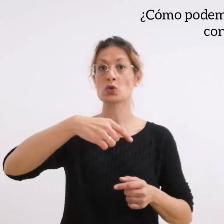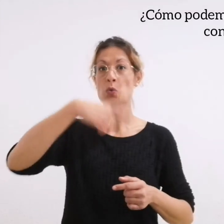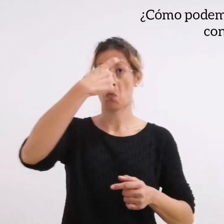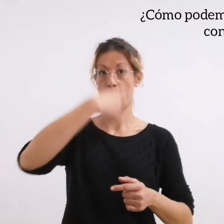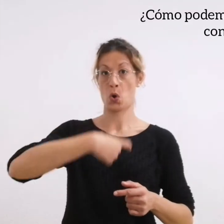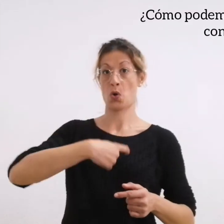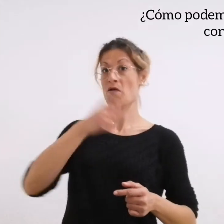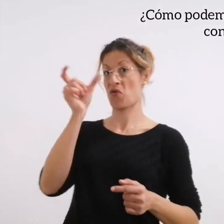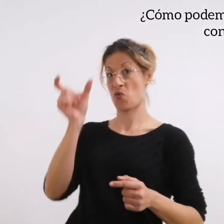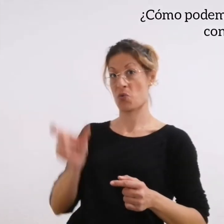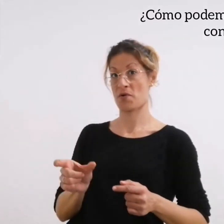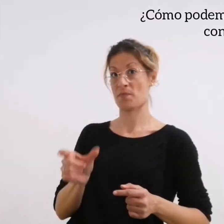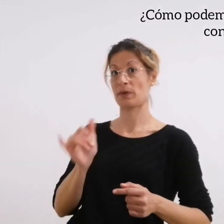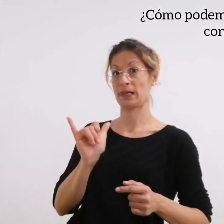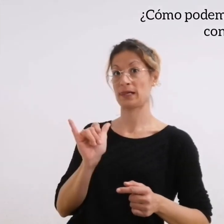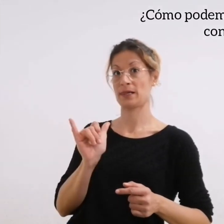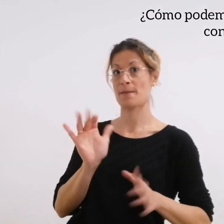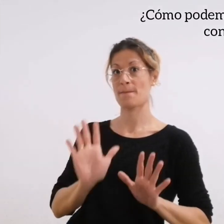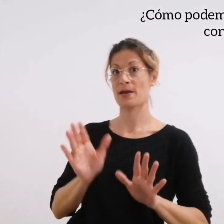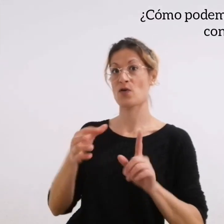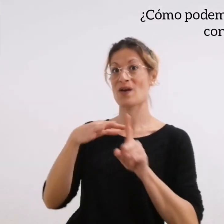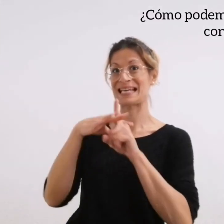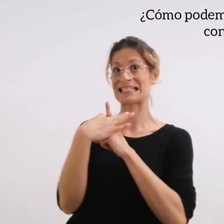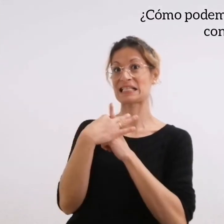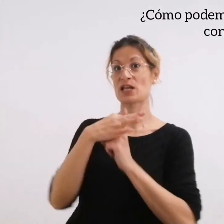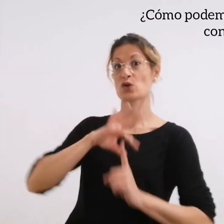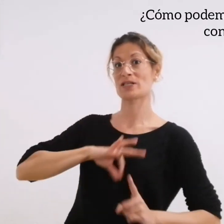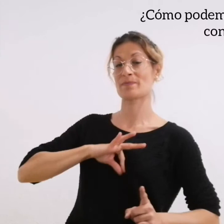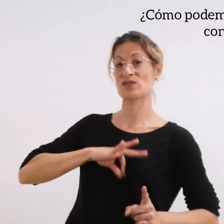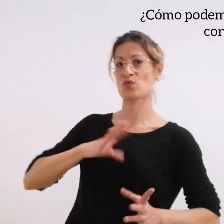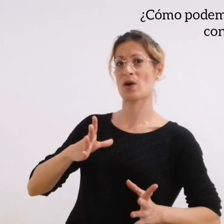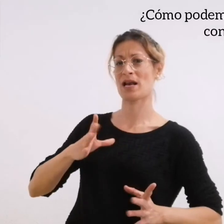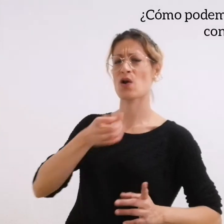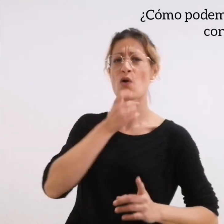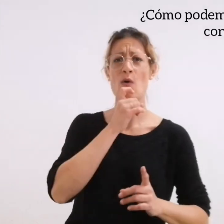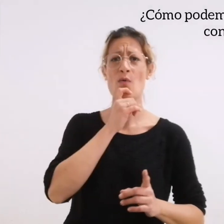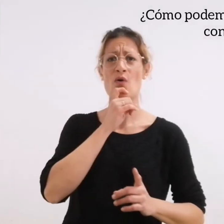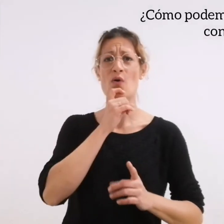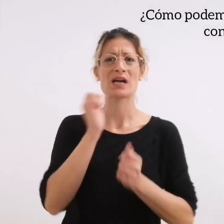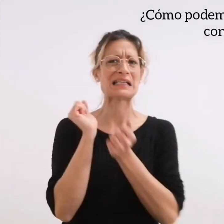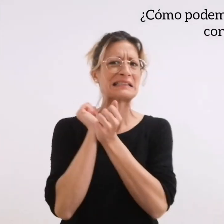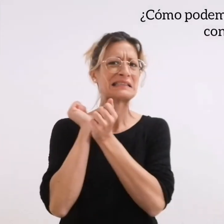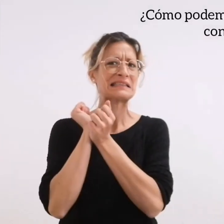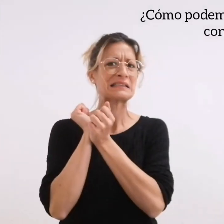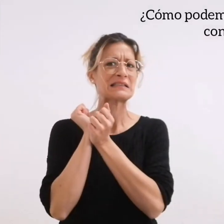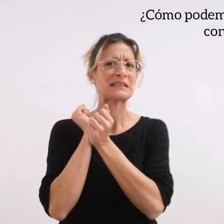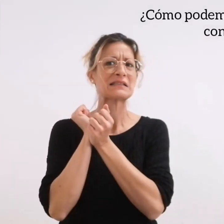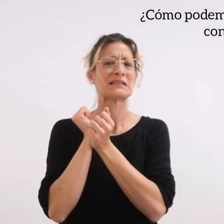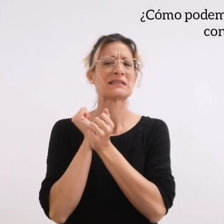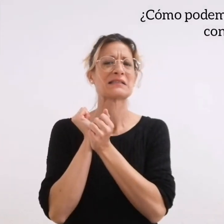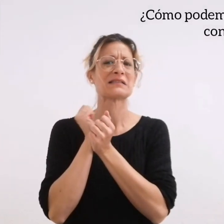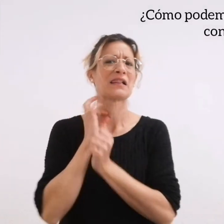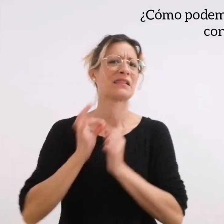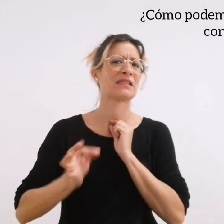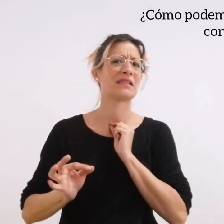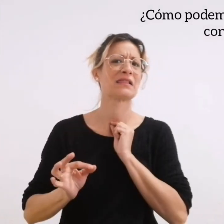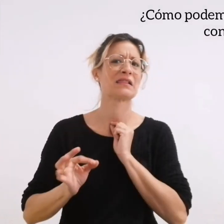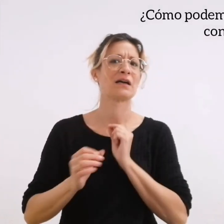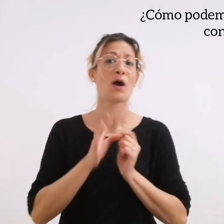Nuestro estado espiritual es que estamos separados. Eso significa que estamos atrapados por Satanás, por el pecado. No podemos